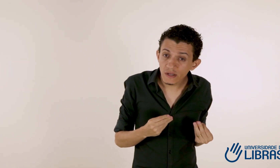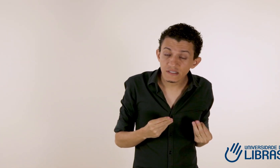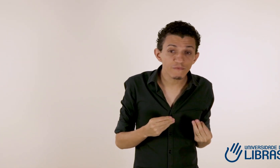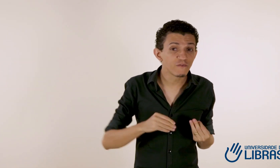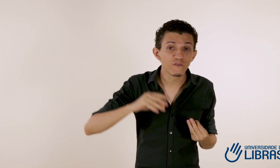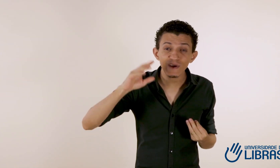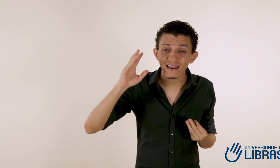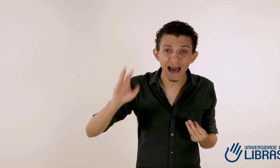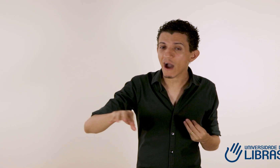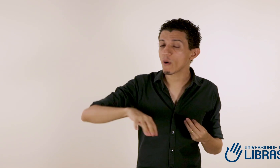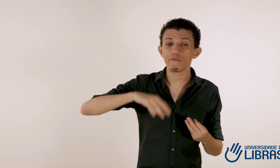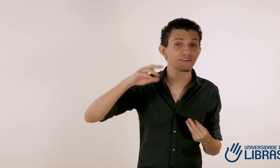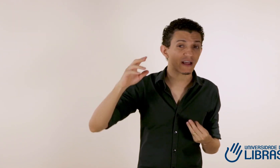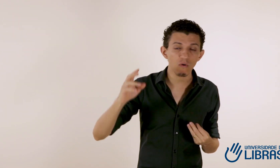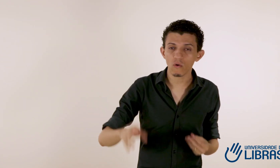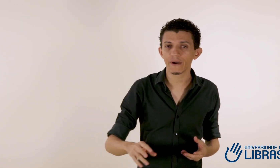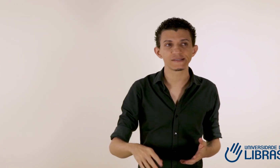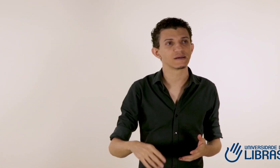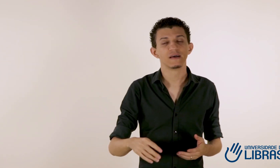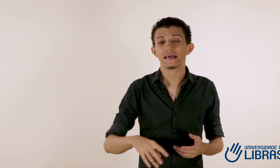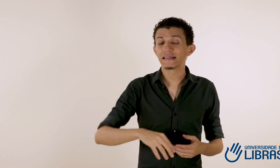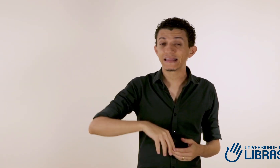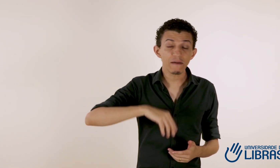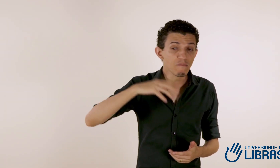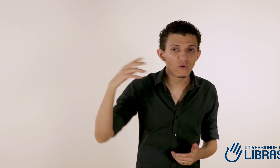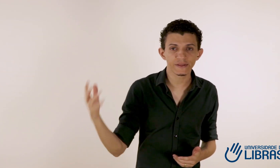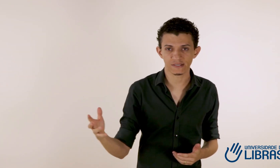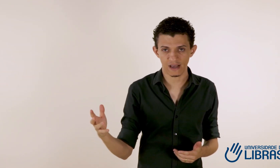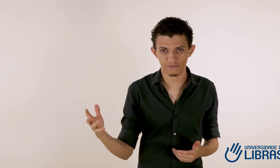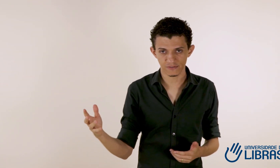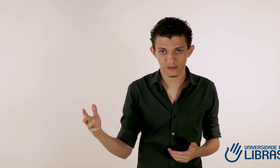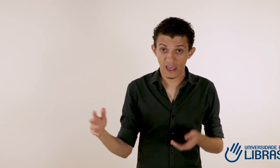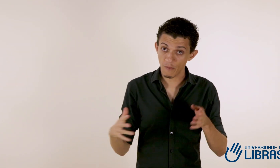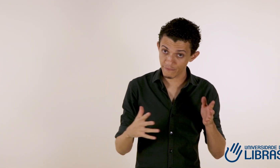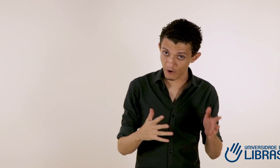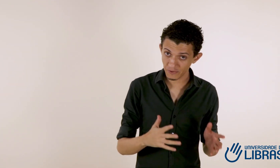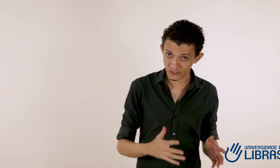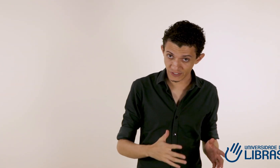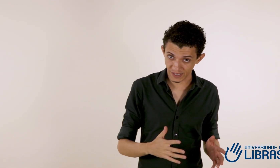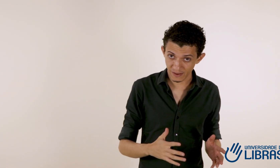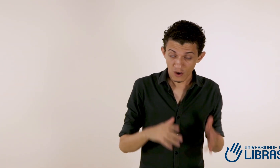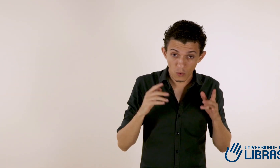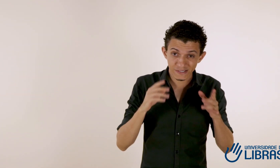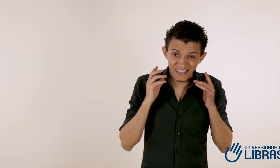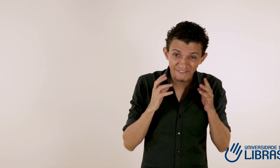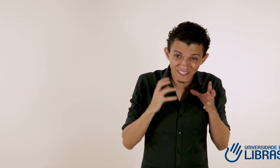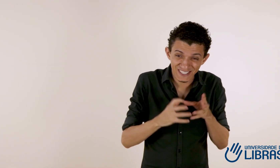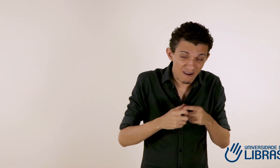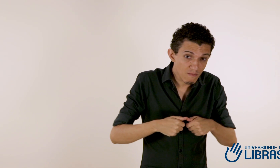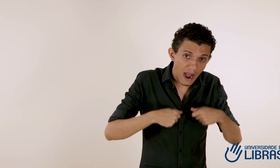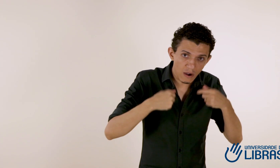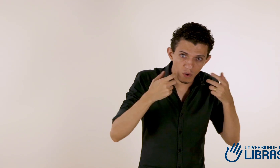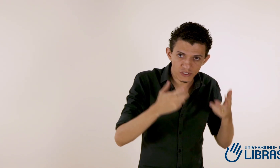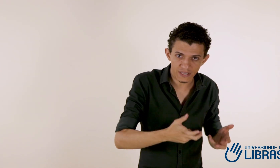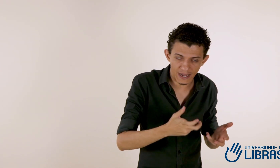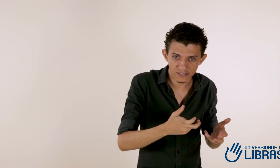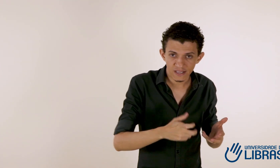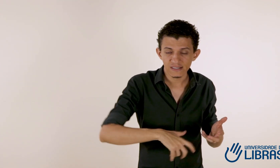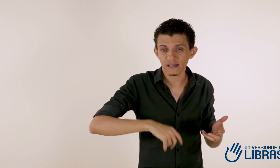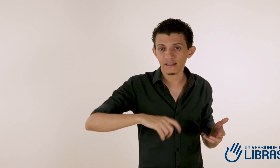Nossa, eu fui lá, eu vi tal coisa. E tem muitas árvores. É uma forma de dizer. Quando você quer enfatizar a quantidade, sem ter